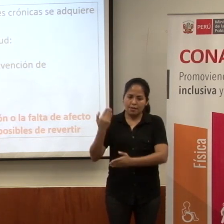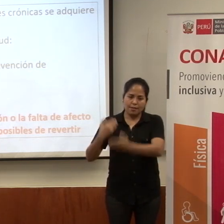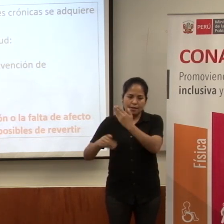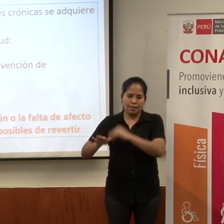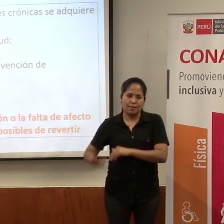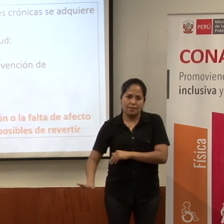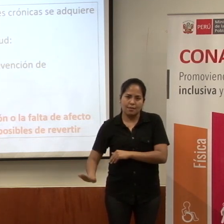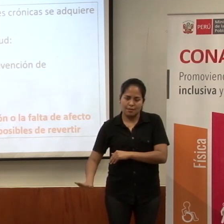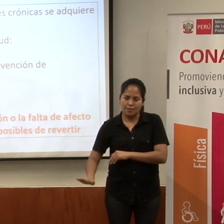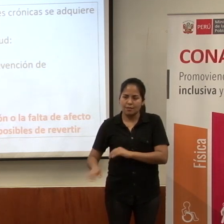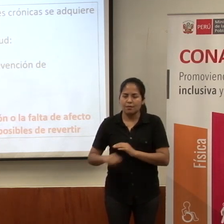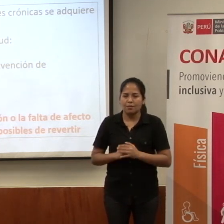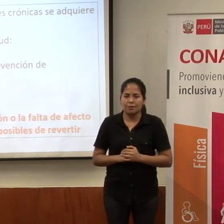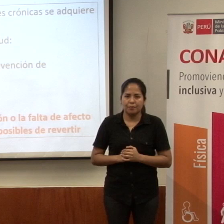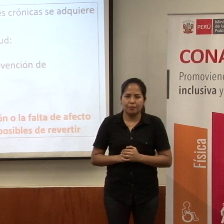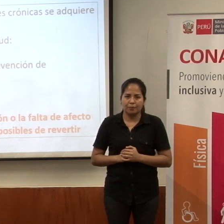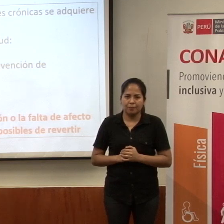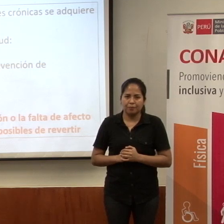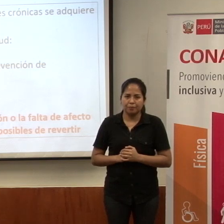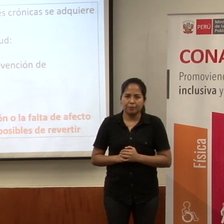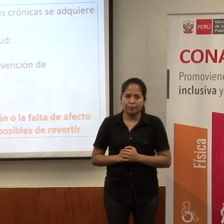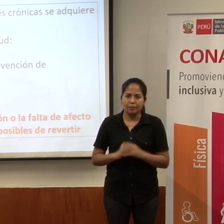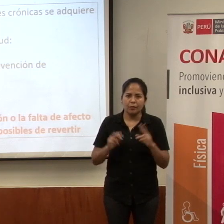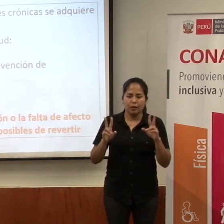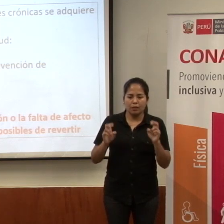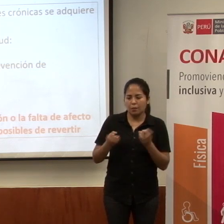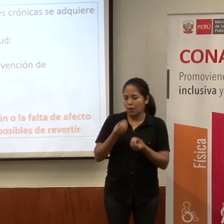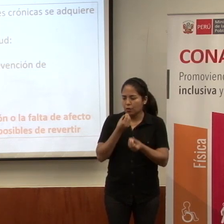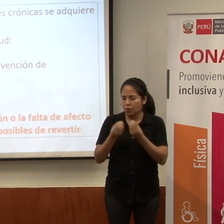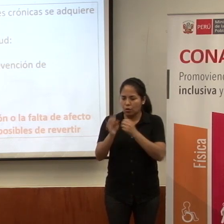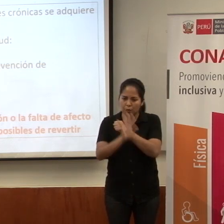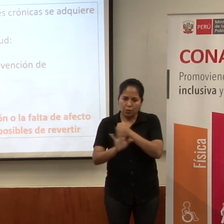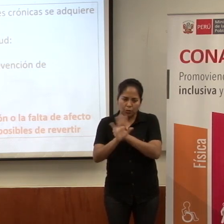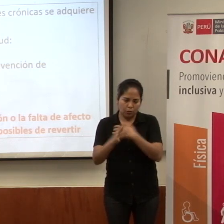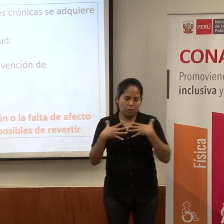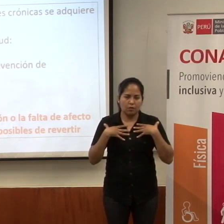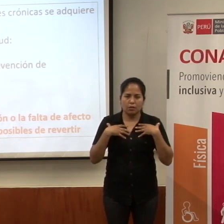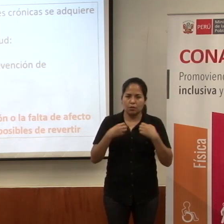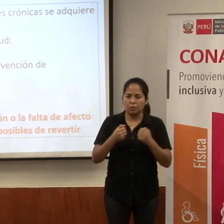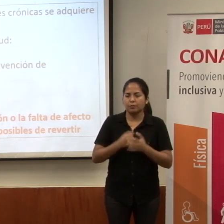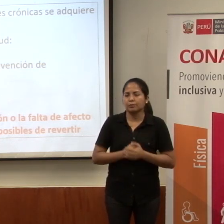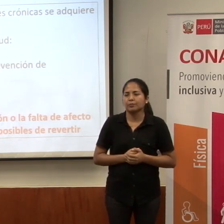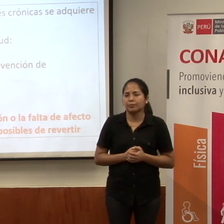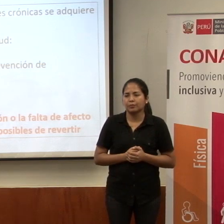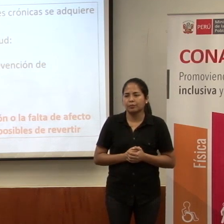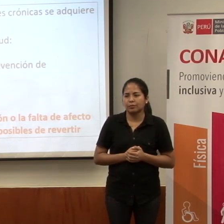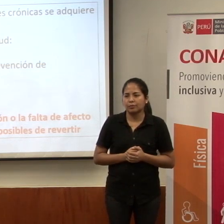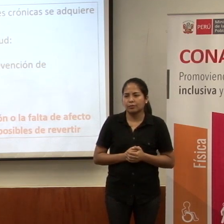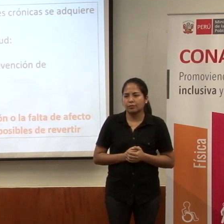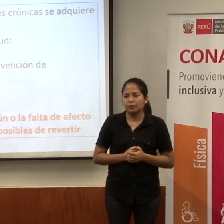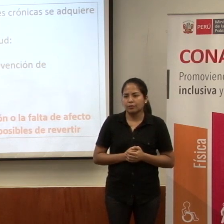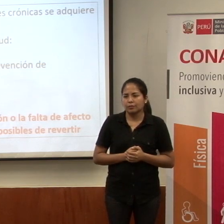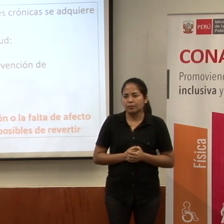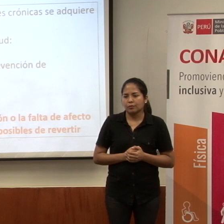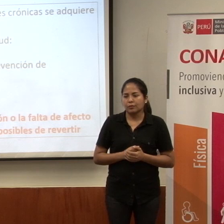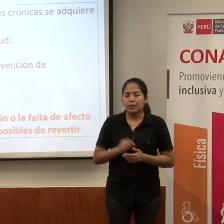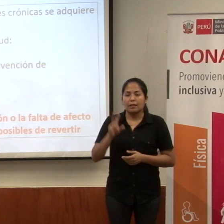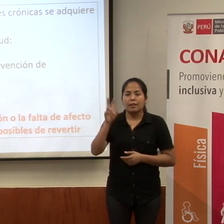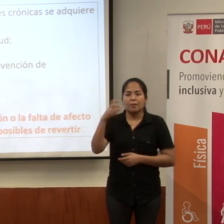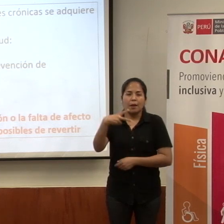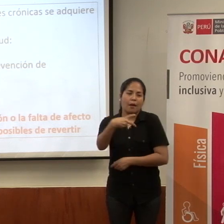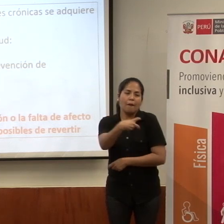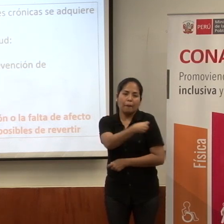¿cierto? Entonces, la nutrición, la protección de la salud y la prevención de las enfermedades. Levanto el tema de las